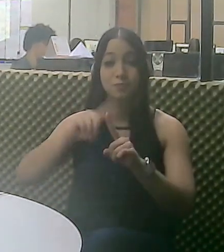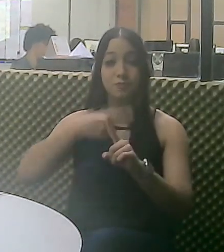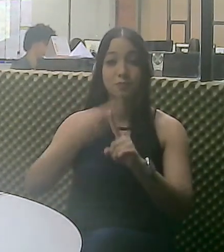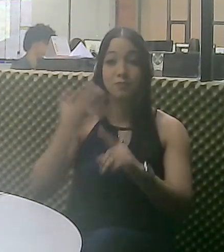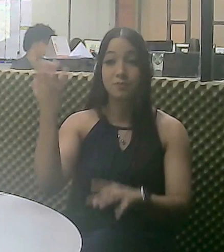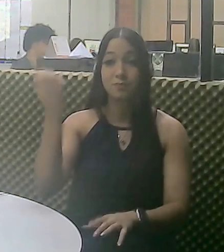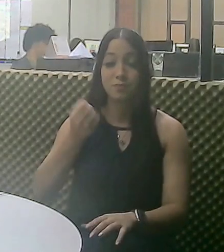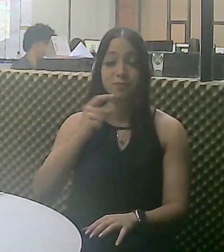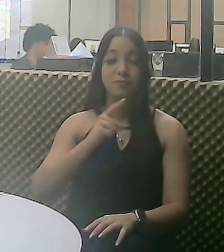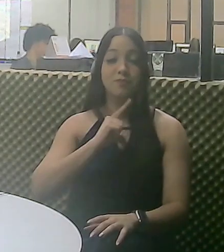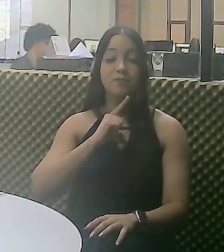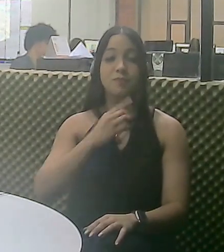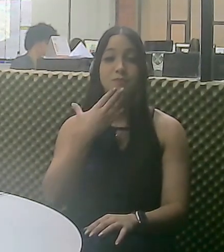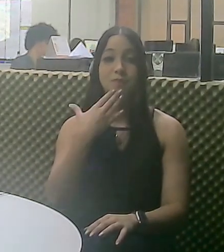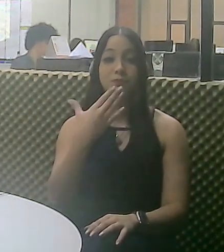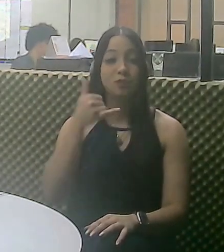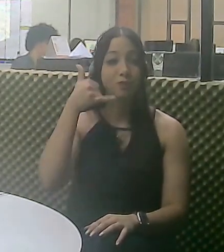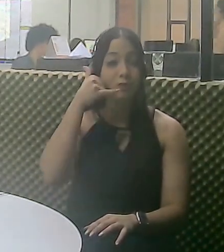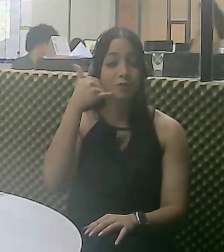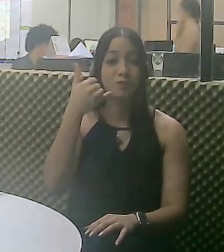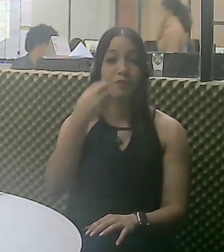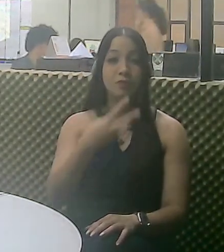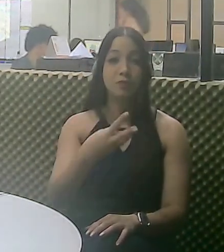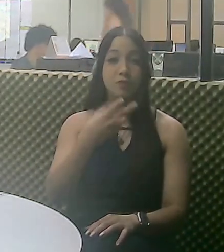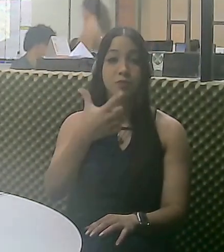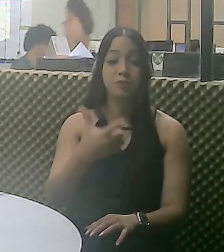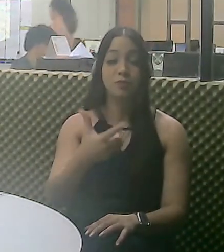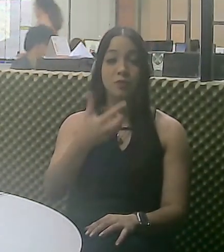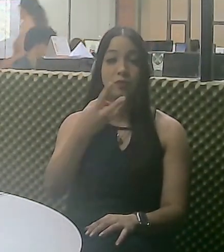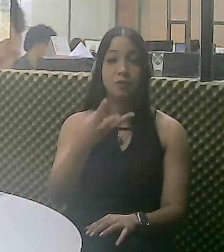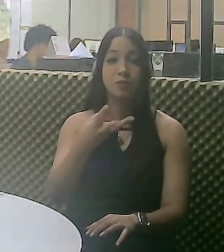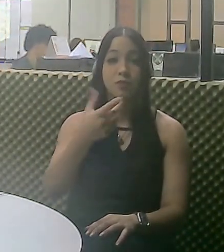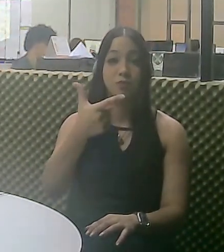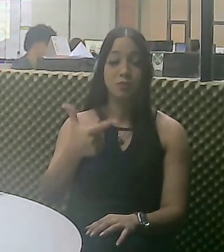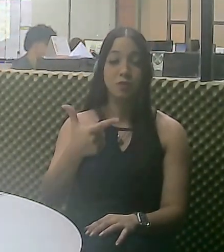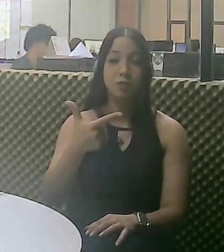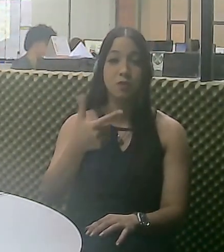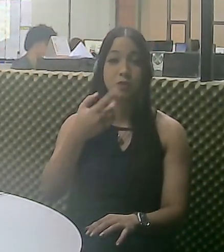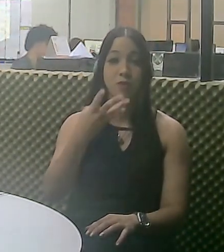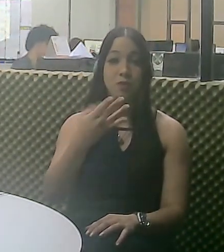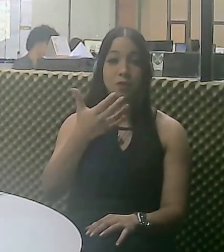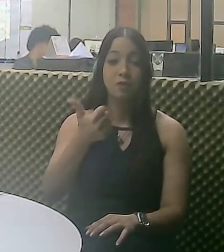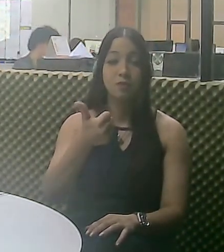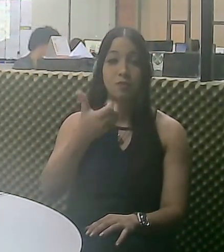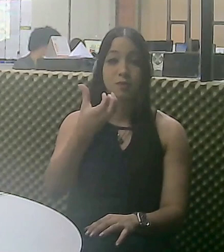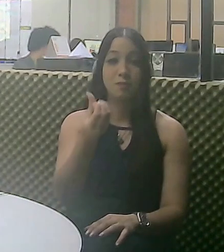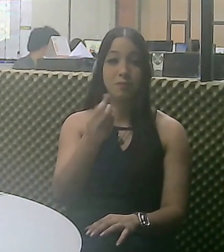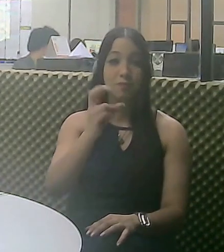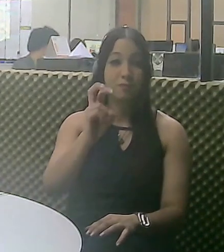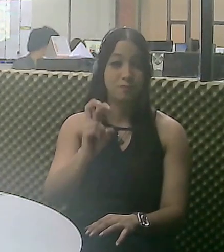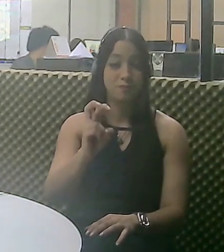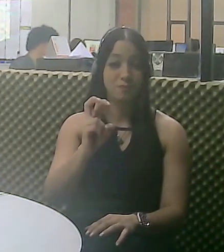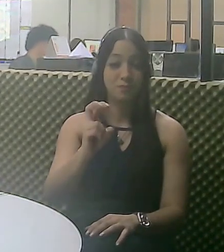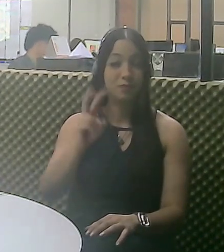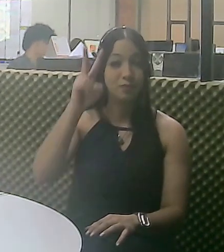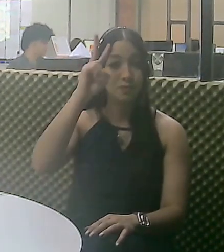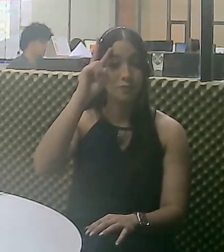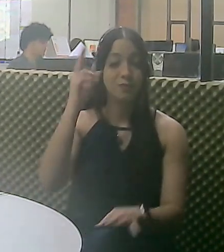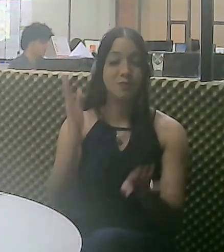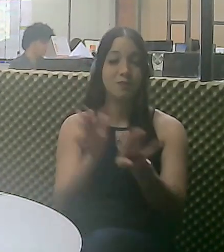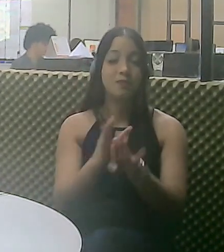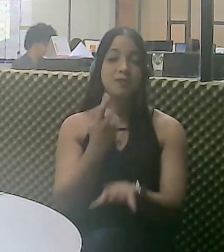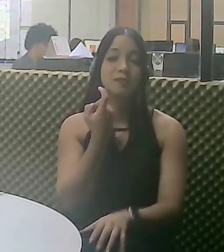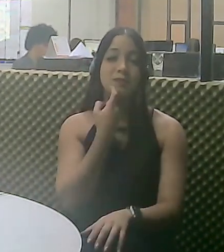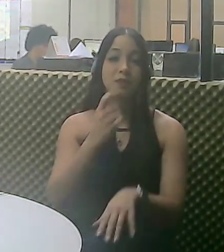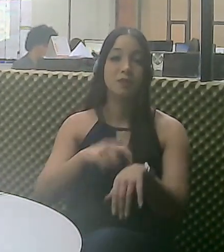leite podem ser solicitadas pelo telefone 3 2 3 2 4 1 6 5 que segundo a sexta-feira